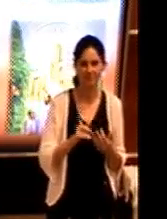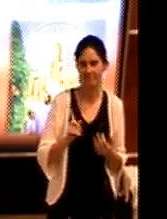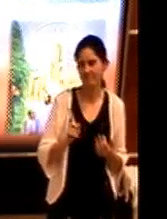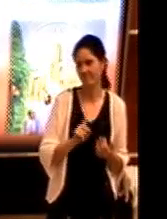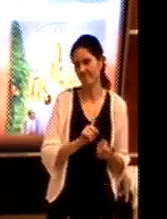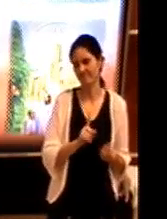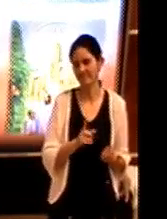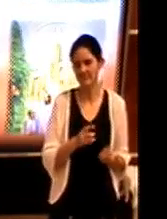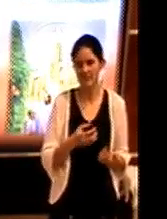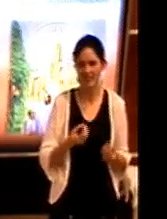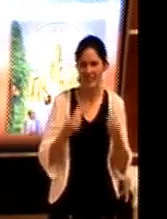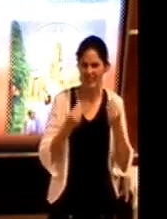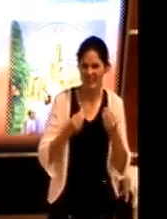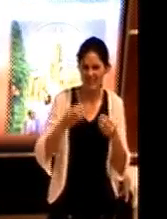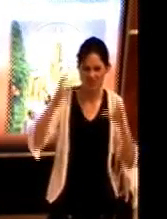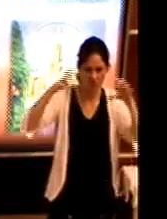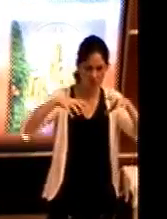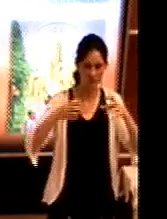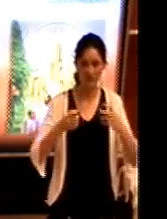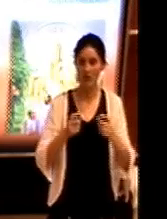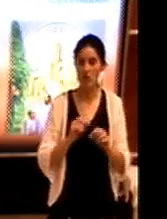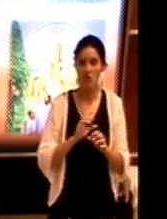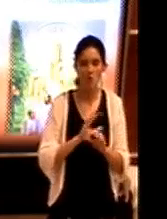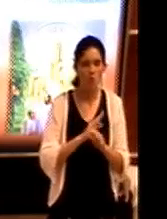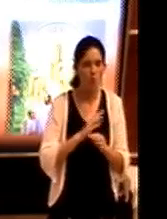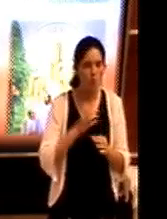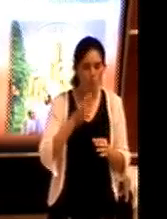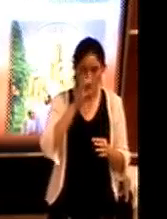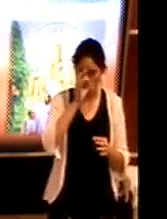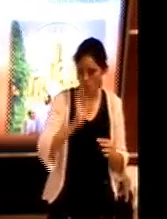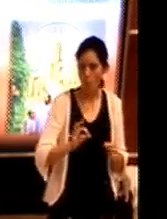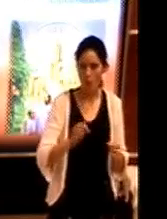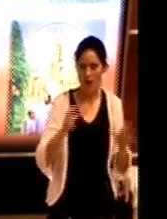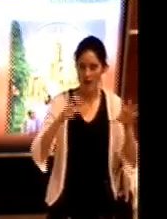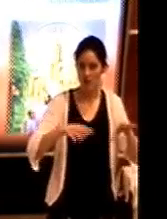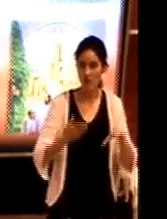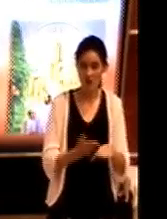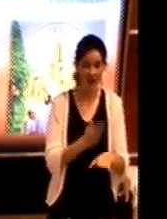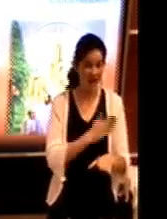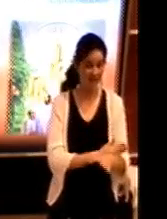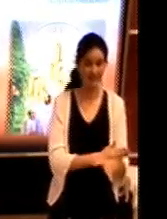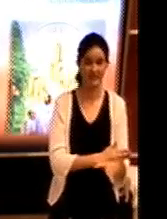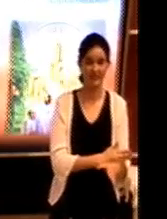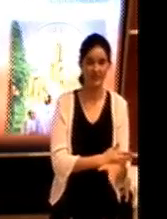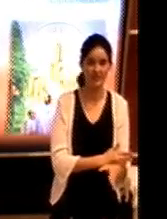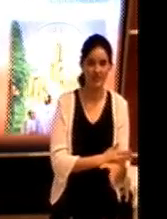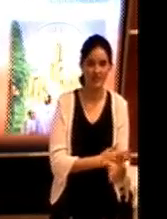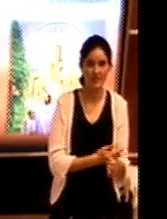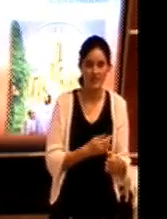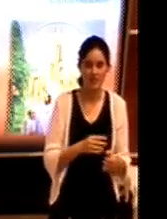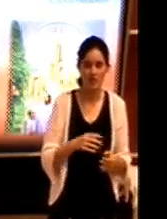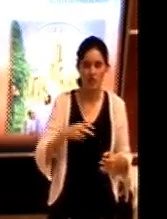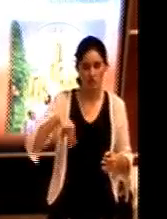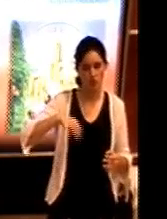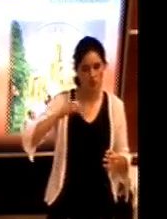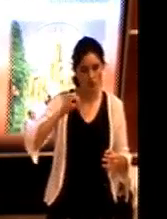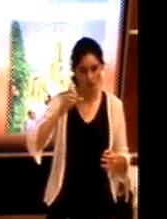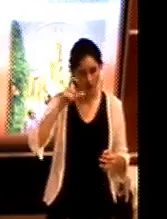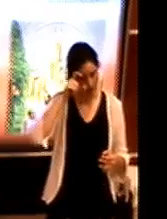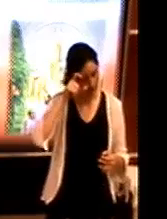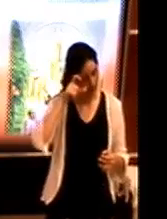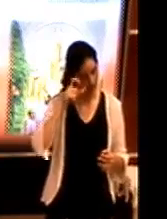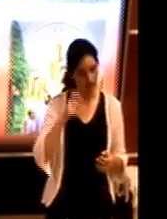lluvia? Nunca había llovido sobre la tierra. Y saben, Noé con su capital, con lo que